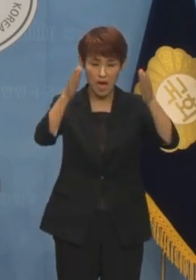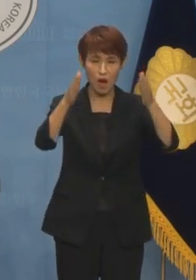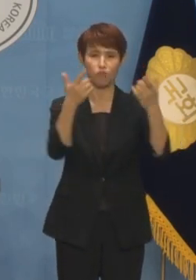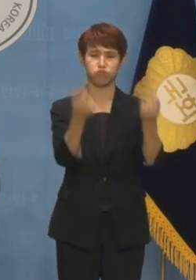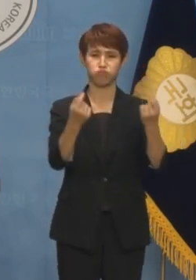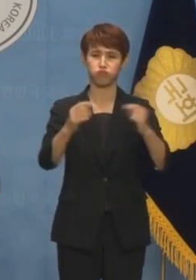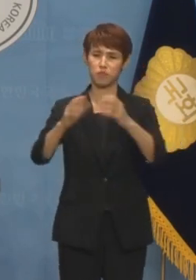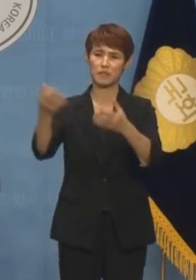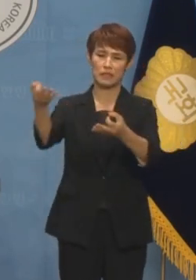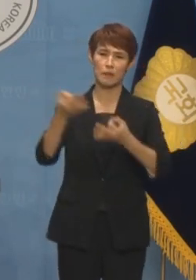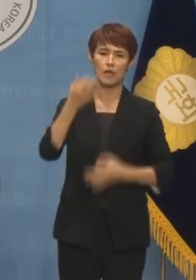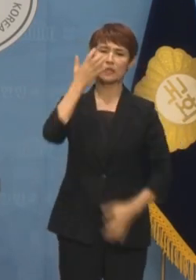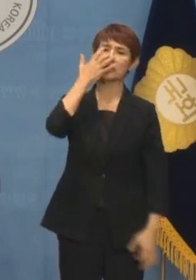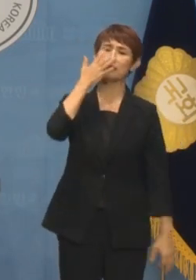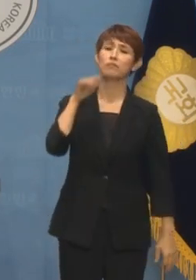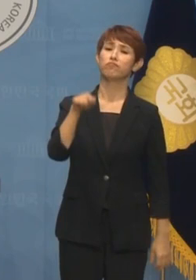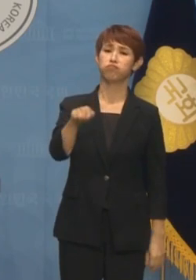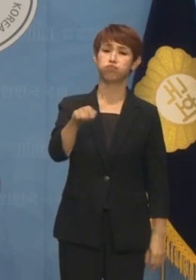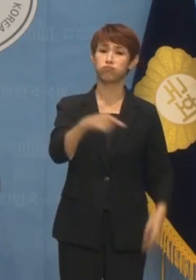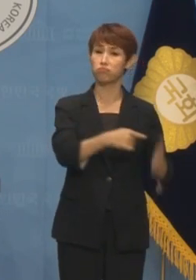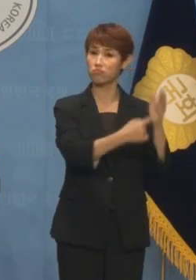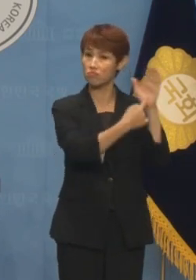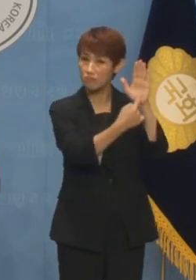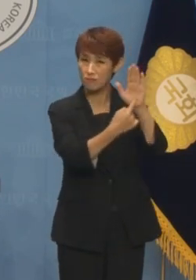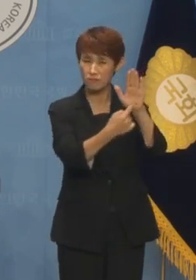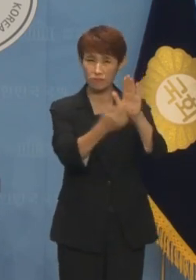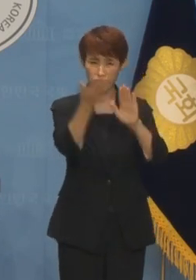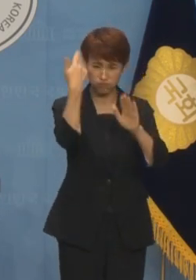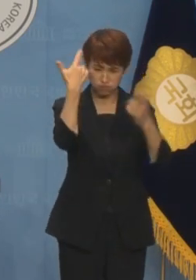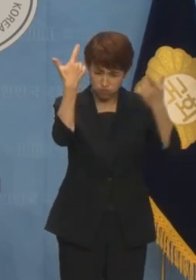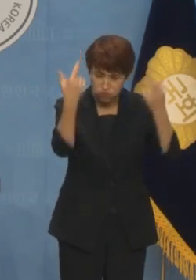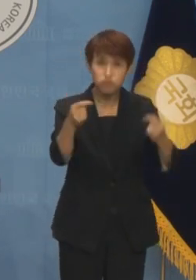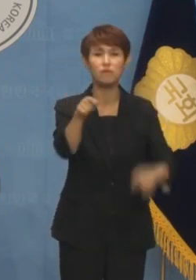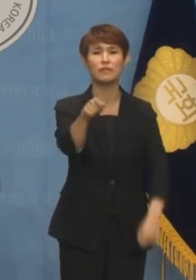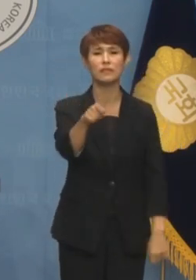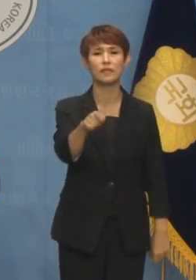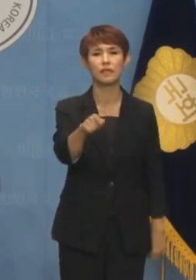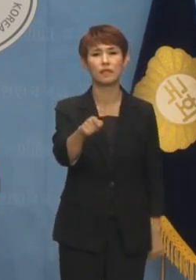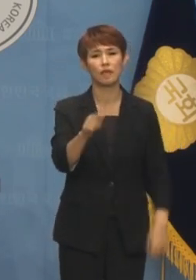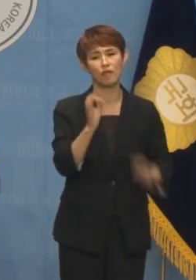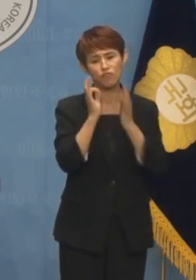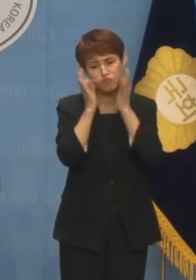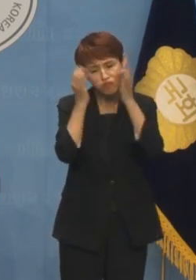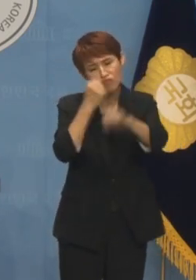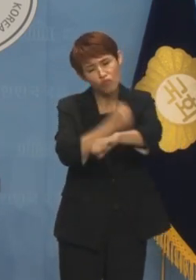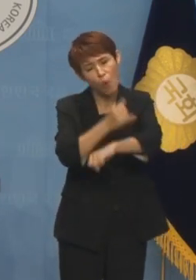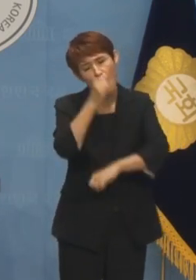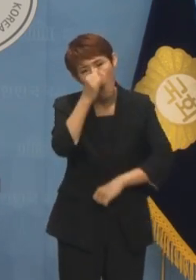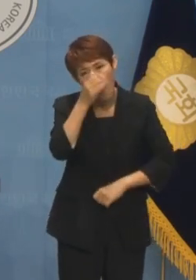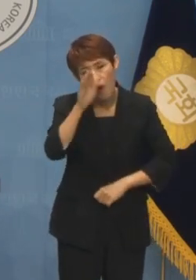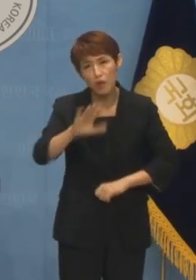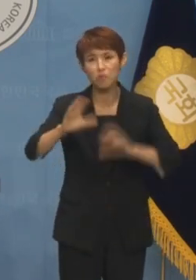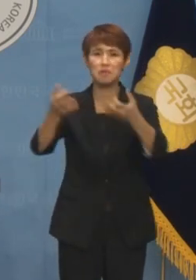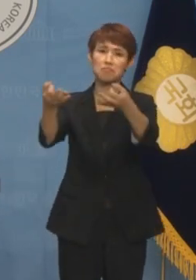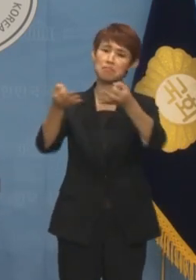못 느꼈다라던 기자회견과 똑같이 노력했는데도 국민들이 못